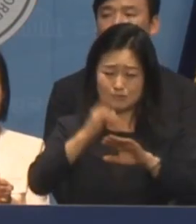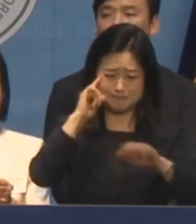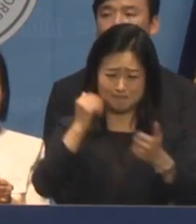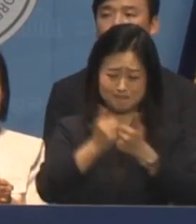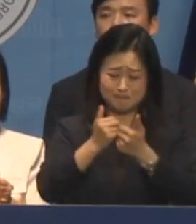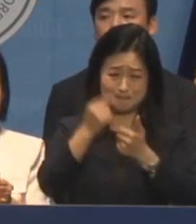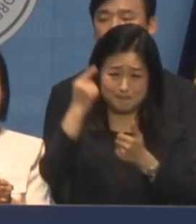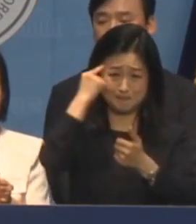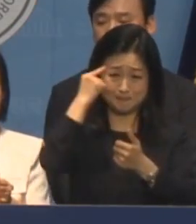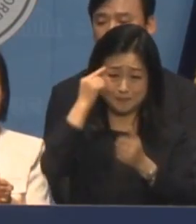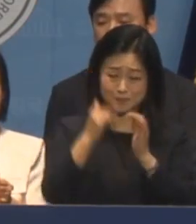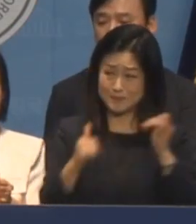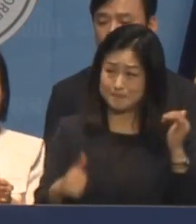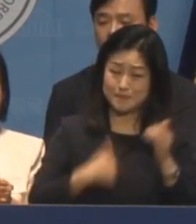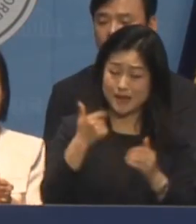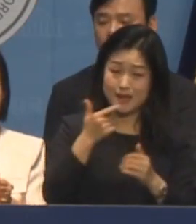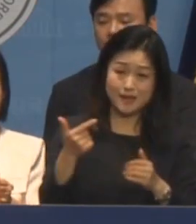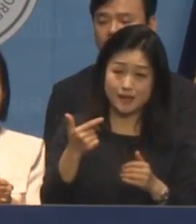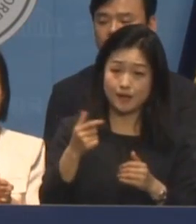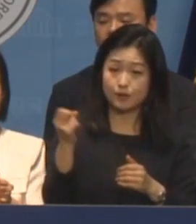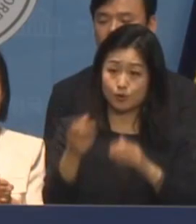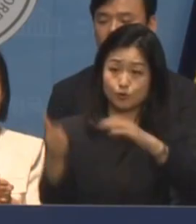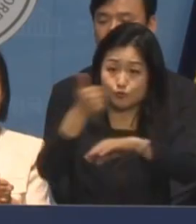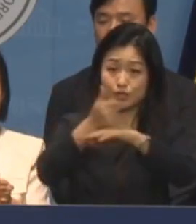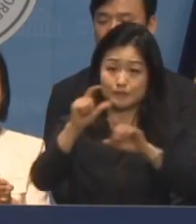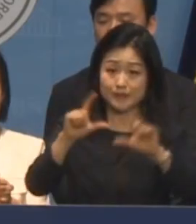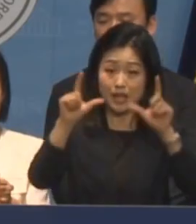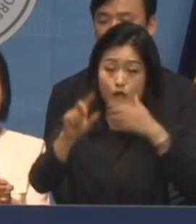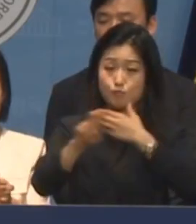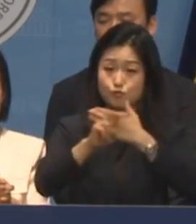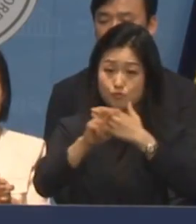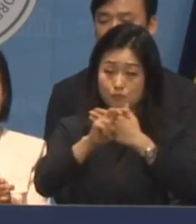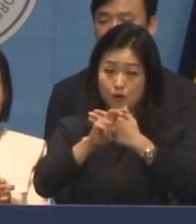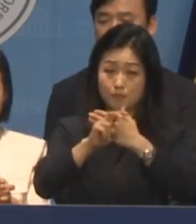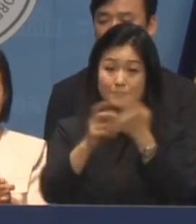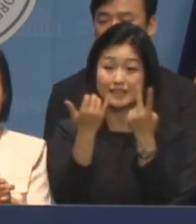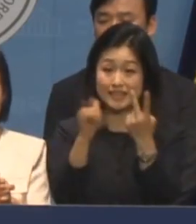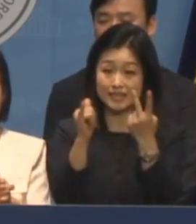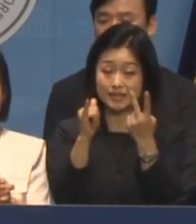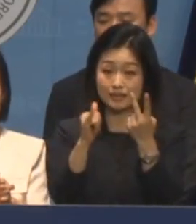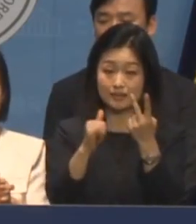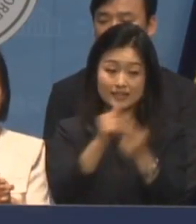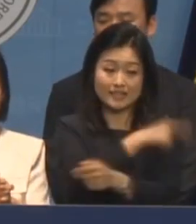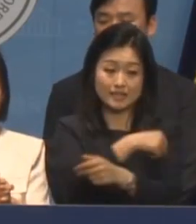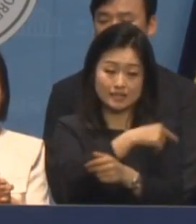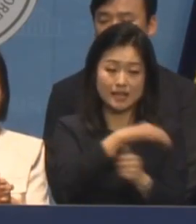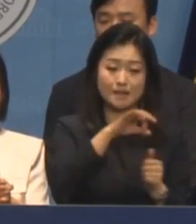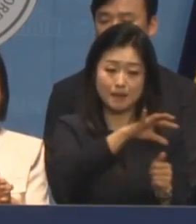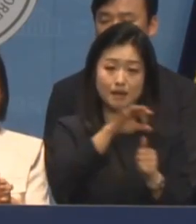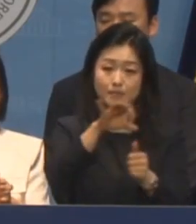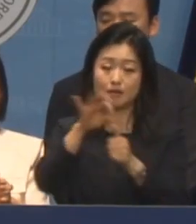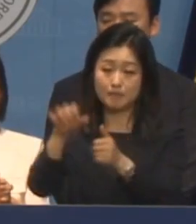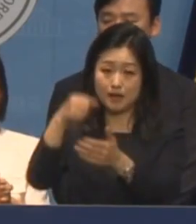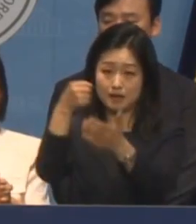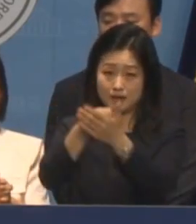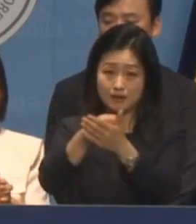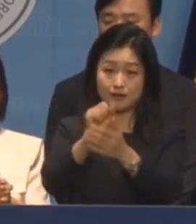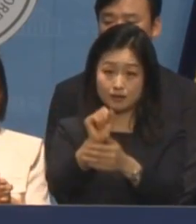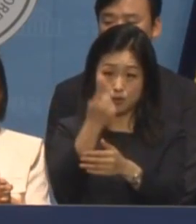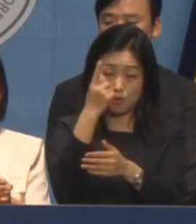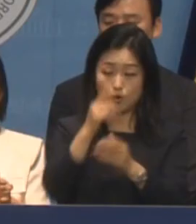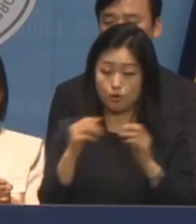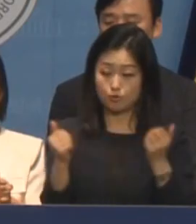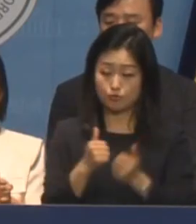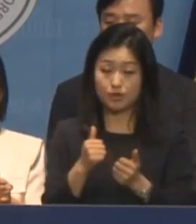드러내며 국민들의 공분을 샀고 취임 당일날 불법적 2인 체제에서 공영방송이사 졸속 선임을 강행하다